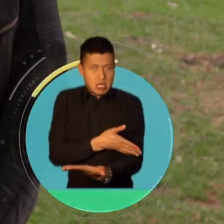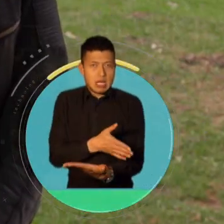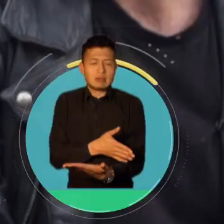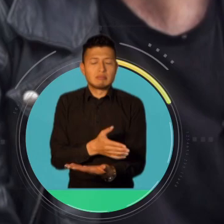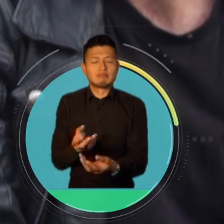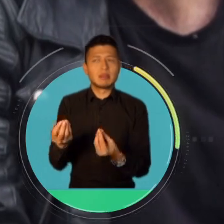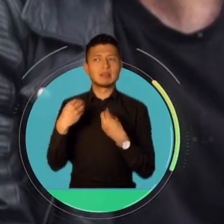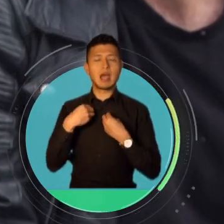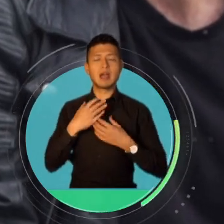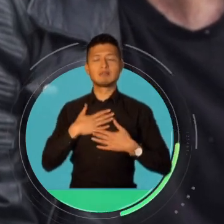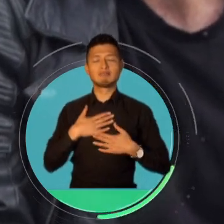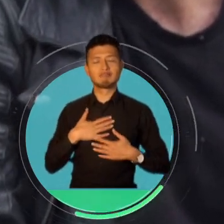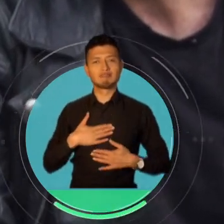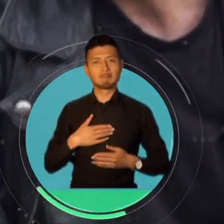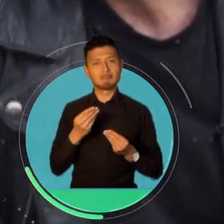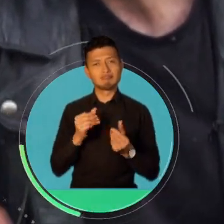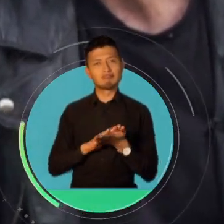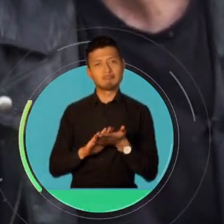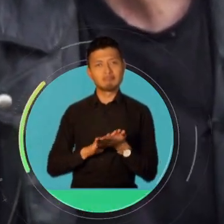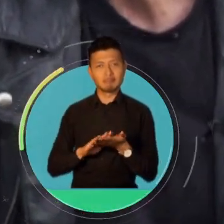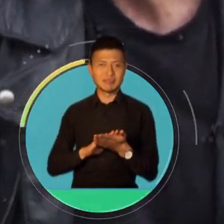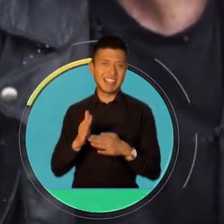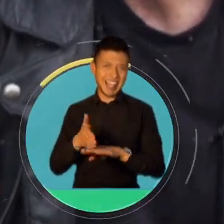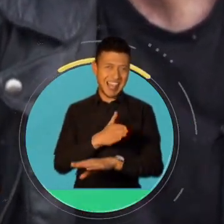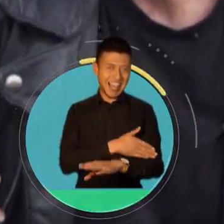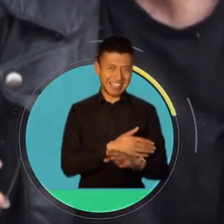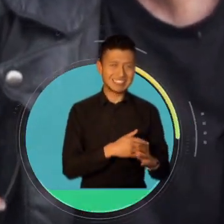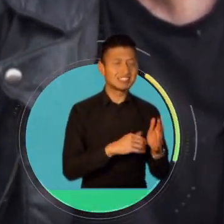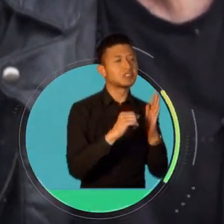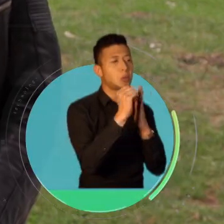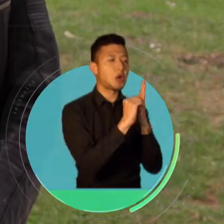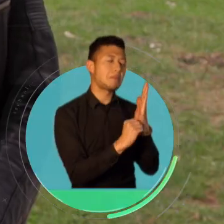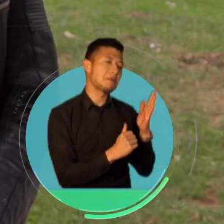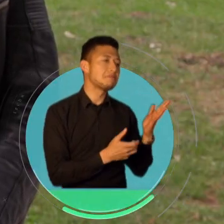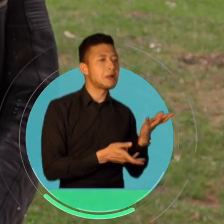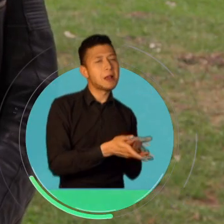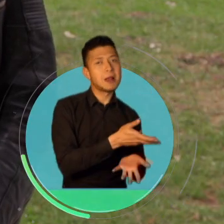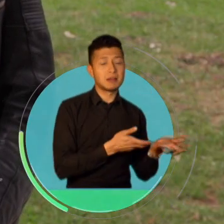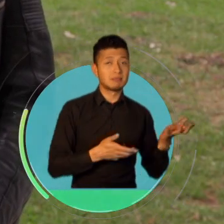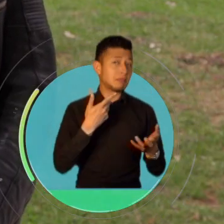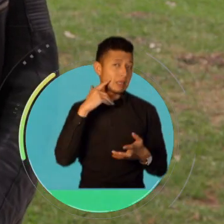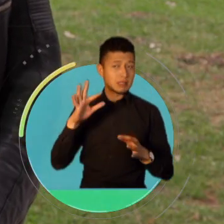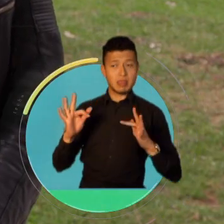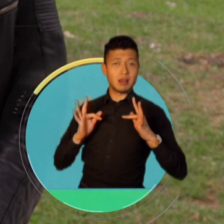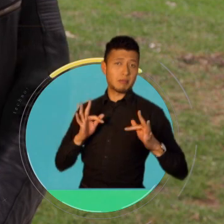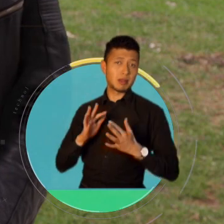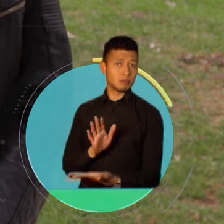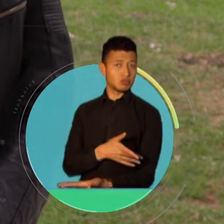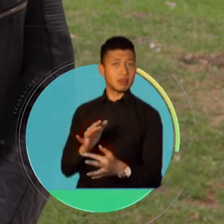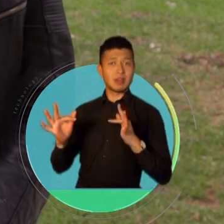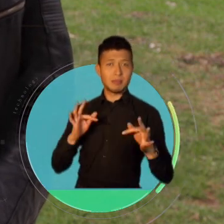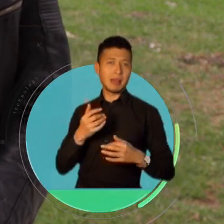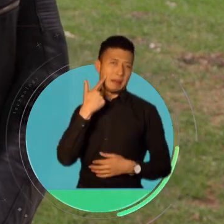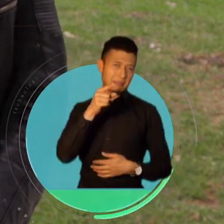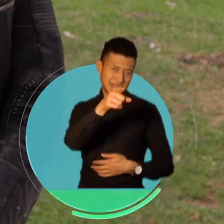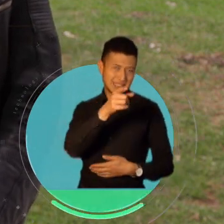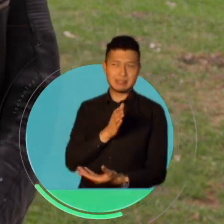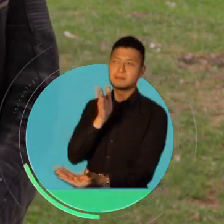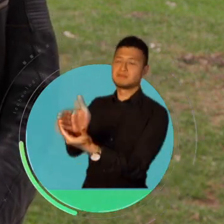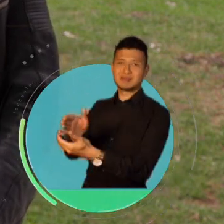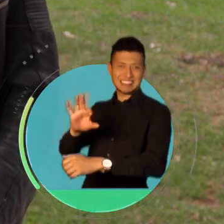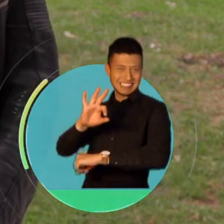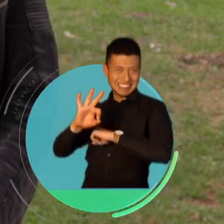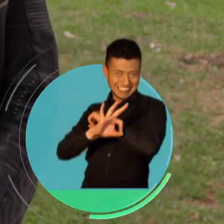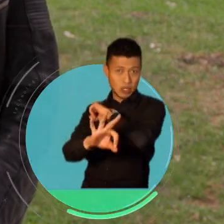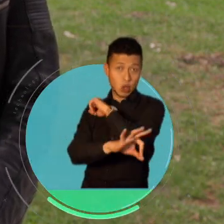porque para mí la música genera sanación lo decíamos ahorita en uno de los programas que estábamos grabando con emergentes y es terapia o sea para mí es como